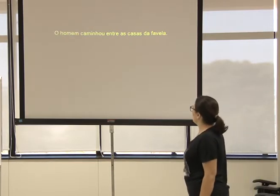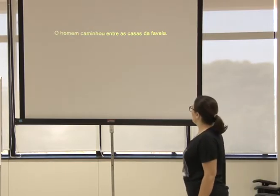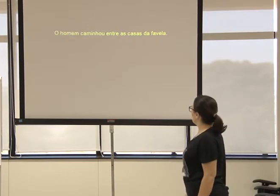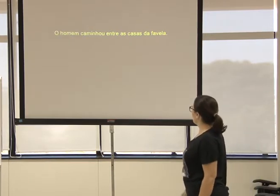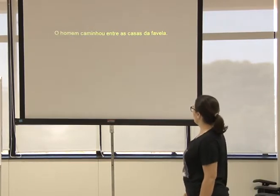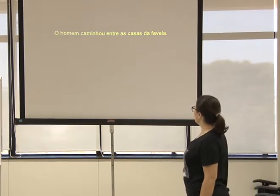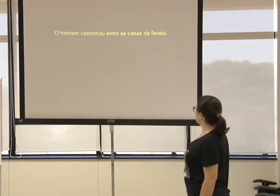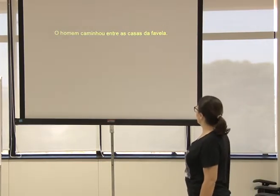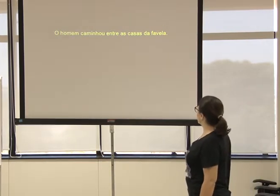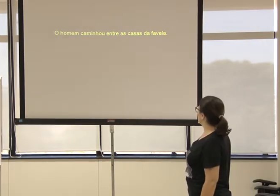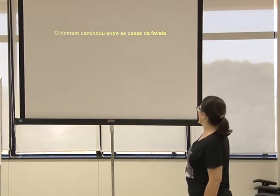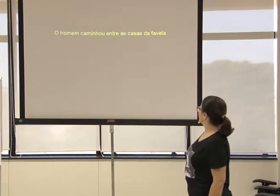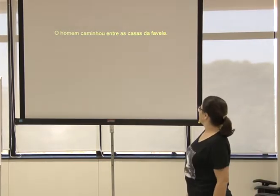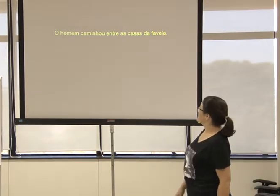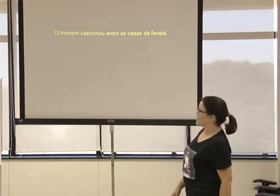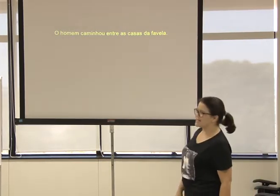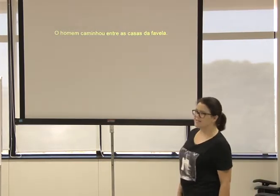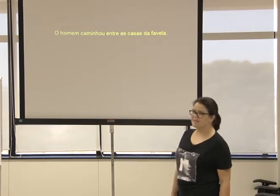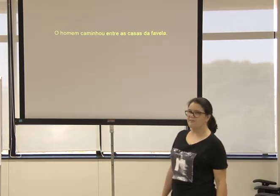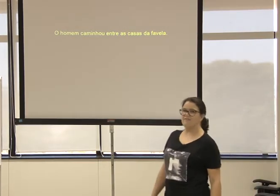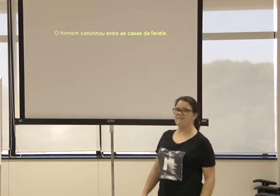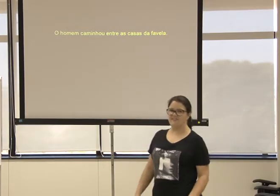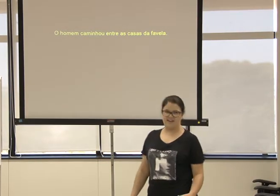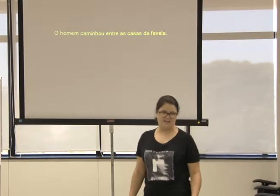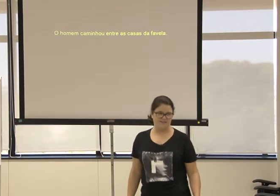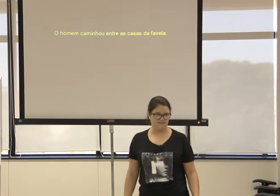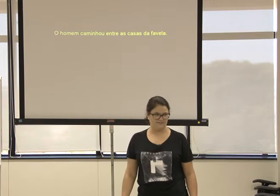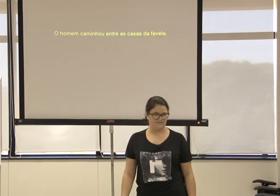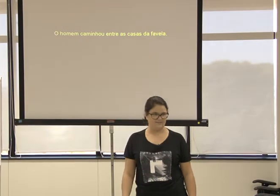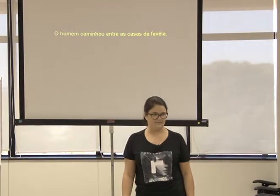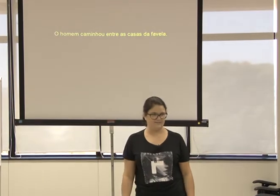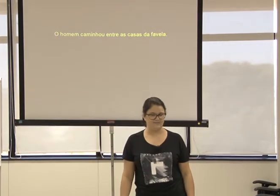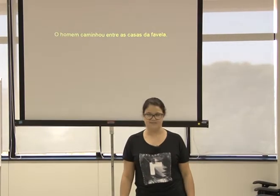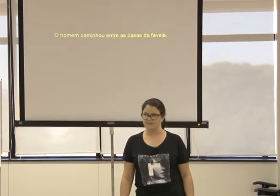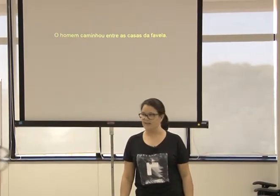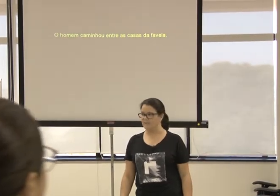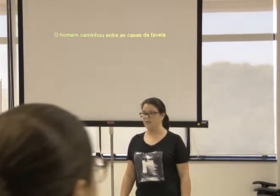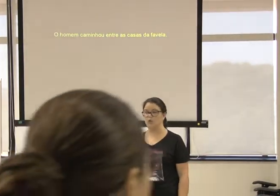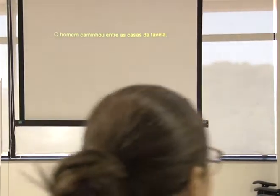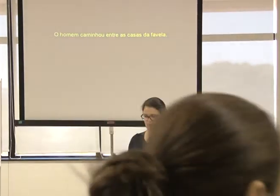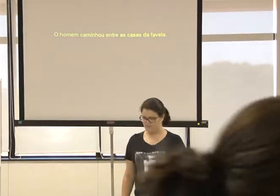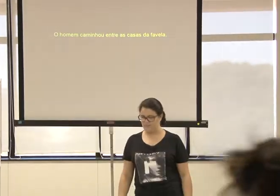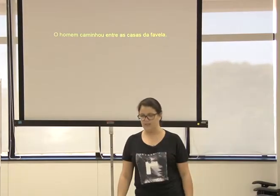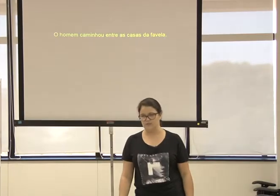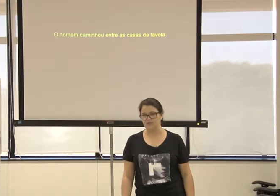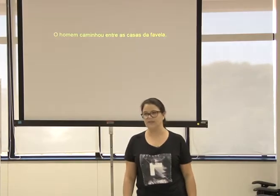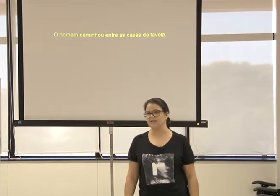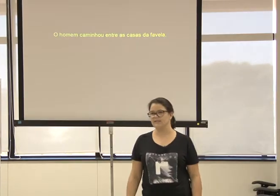O homem caiu entre as casas da favela. Caminhou. Isso, entre as casas